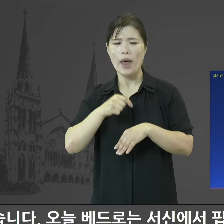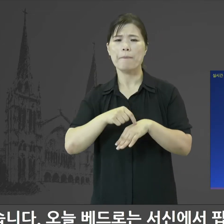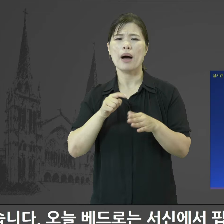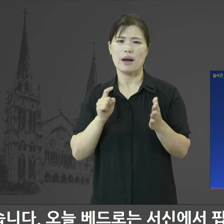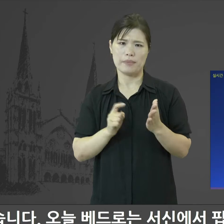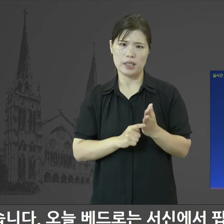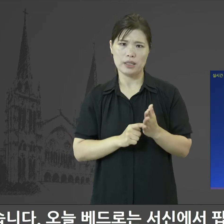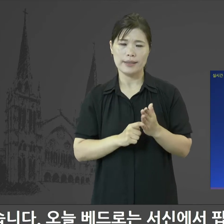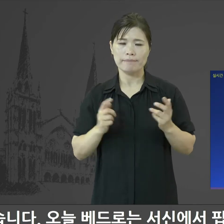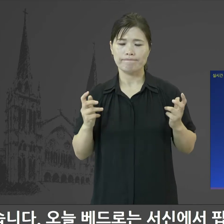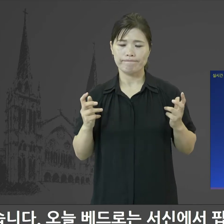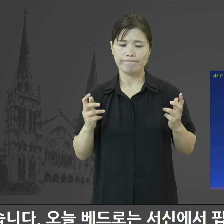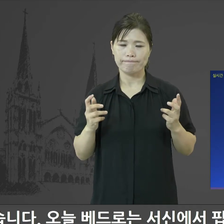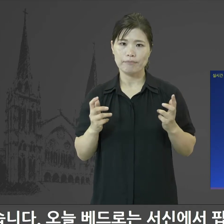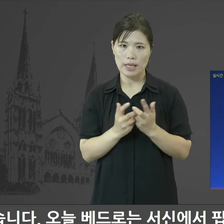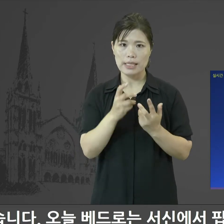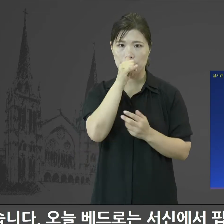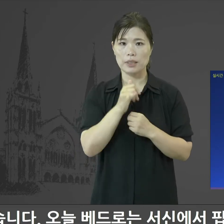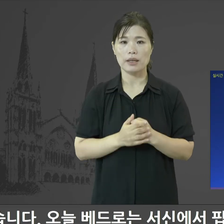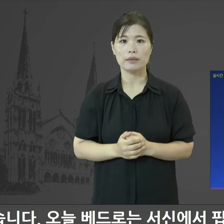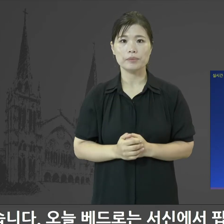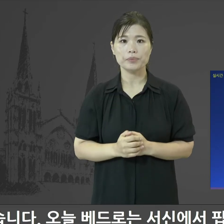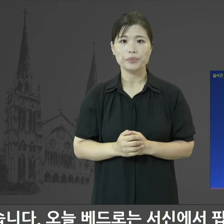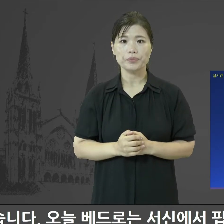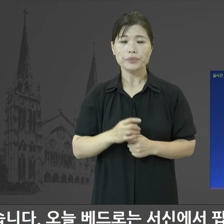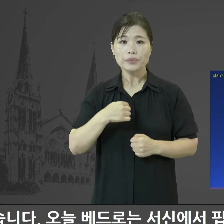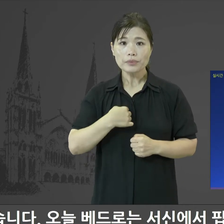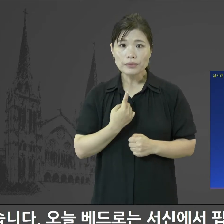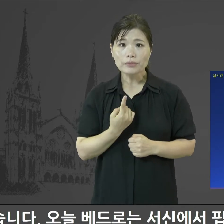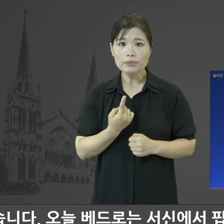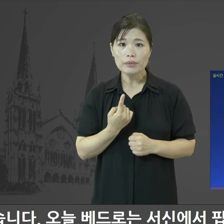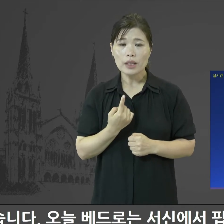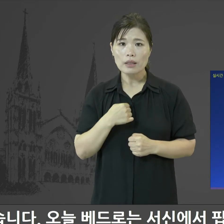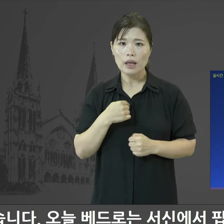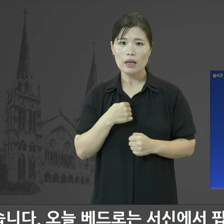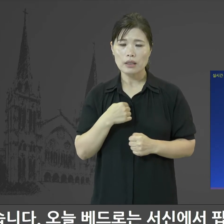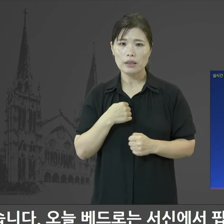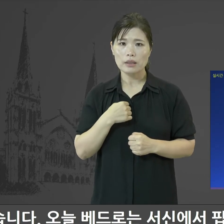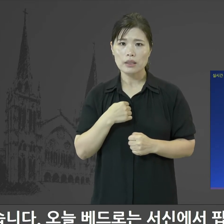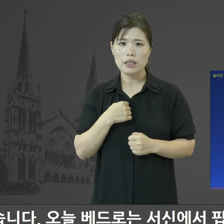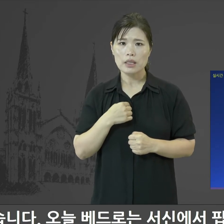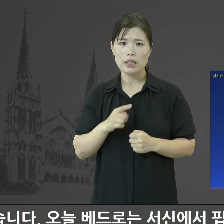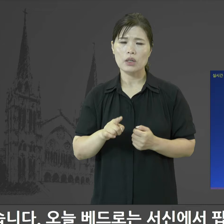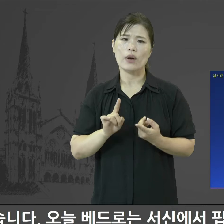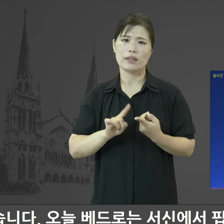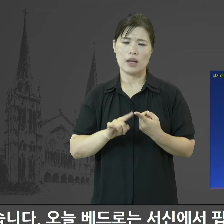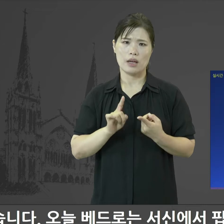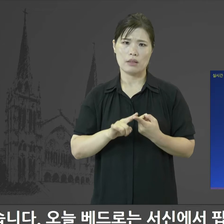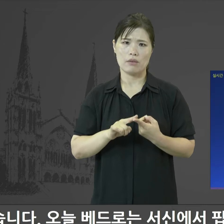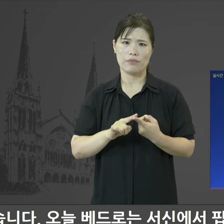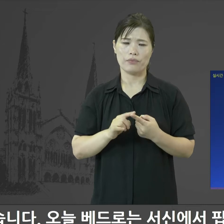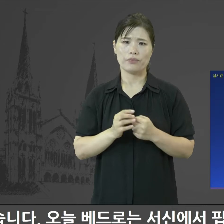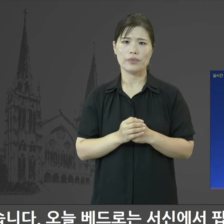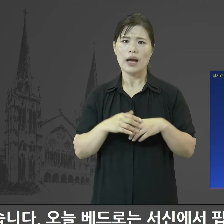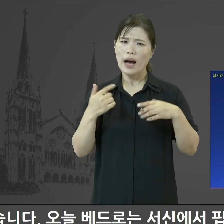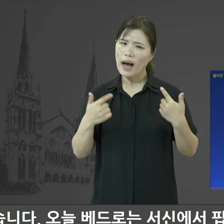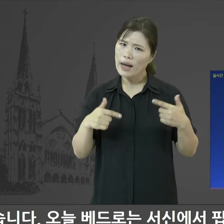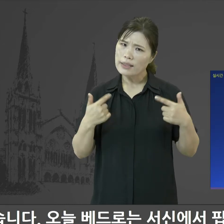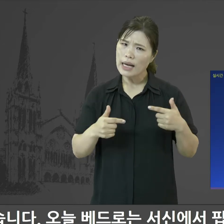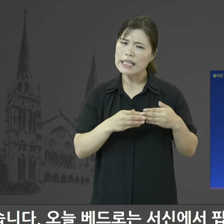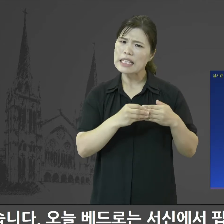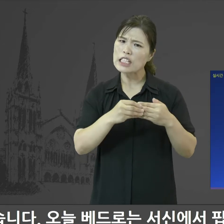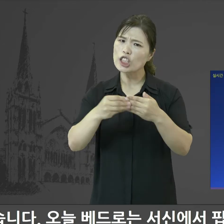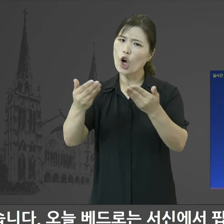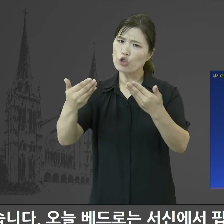가득 채우고 있는 것이었습니다. 자신이 변함없이 이 길을 가도록 계속 이끌어 주시던 바로 그